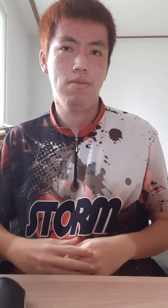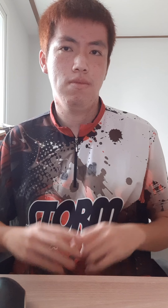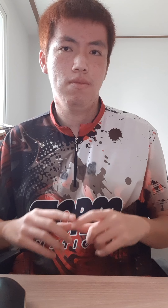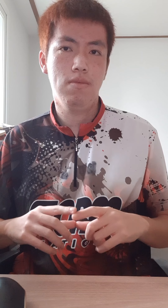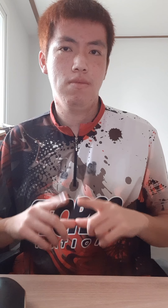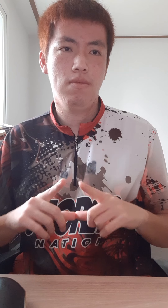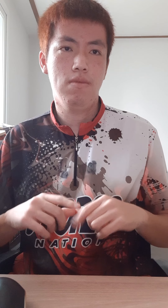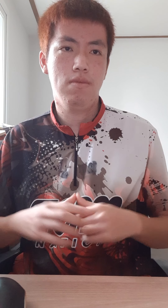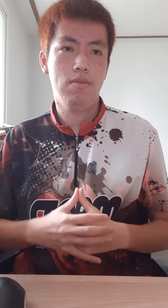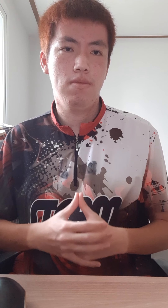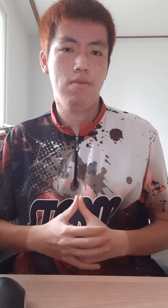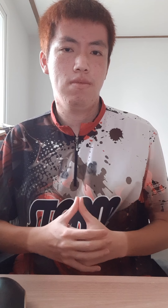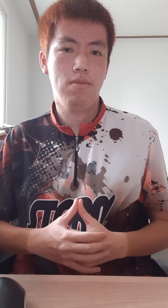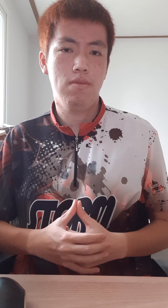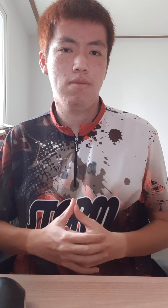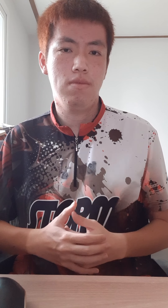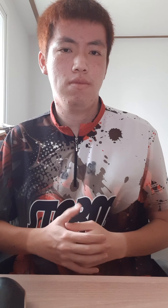복지TV 뉴스 김영솔입니다.